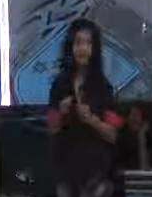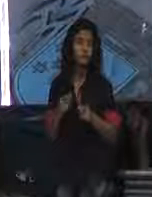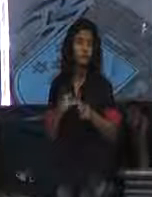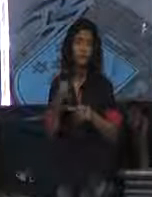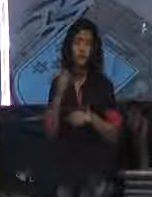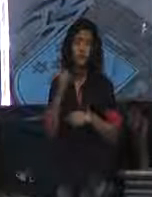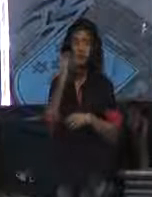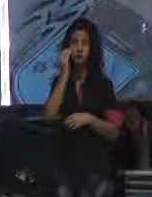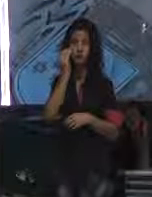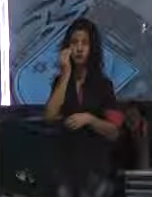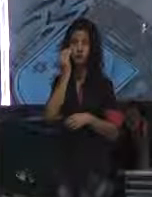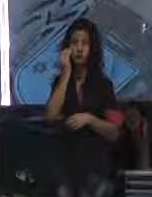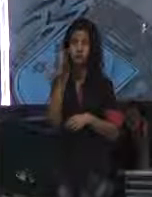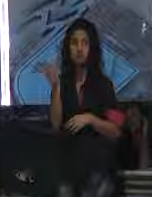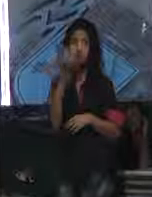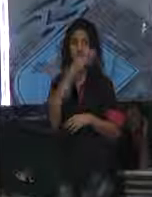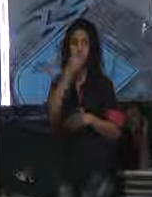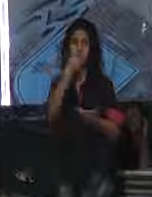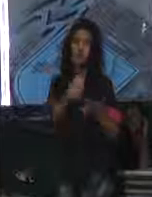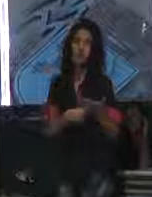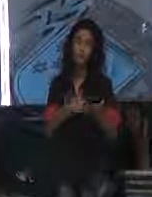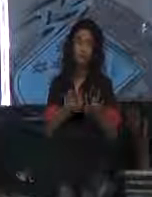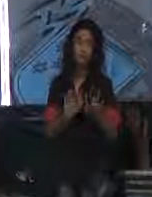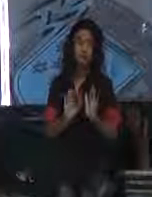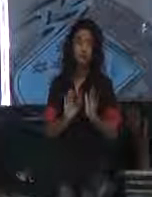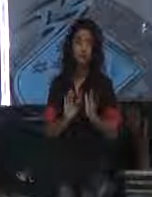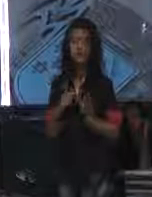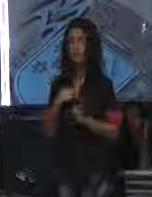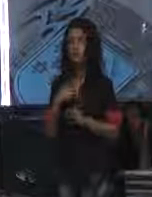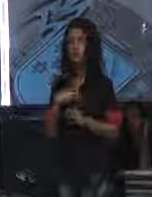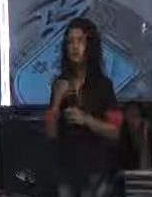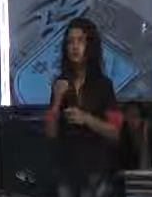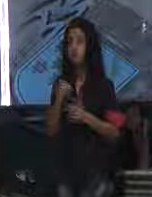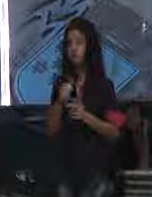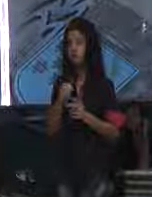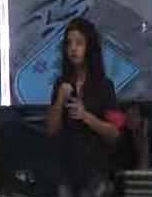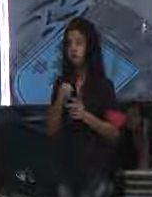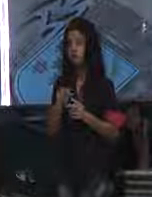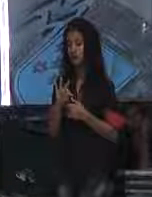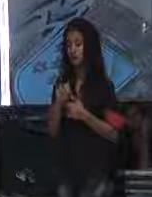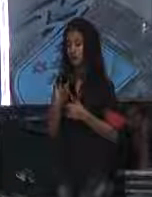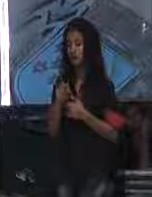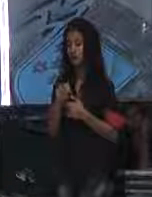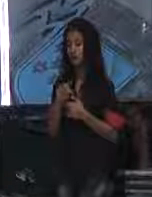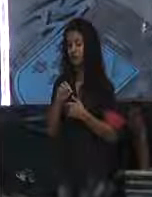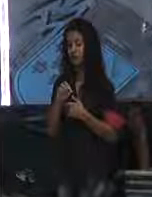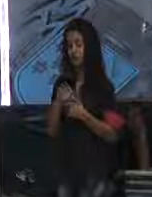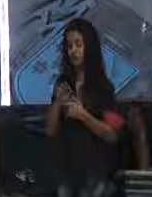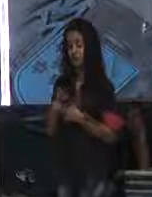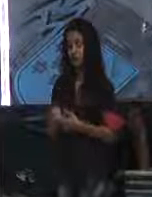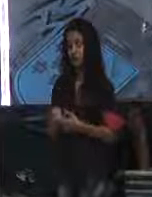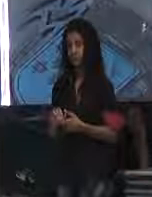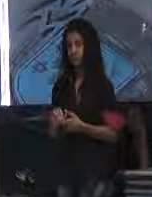caso que aconteceu muito com o Santo Antônio, que os outros são direcionados e marcados.